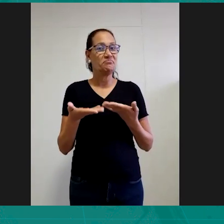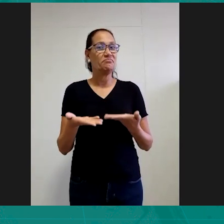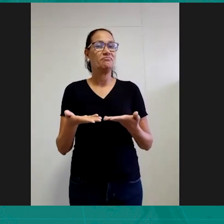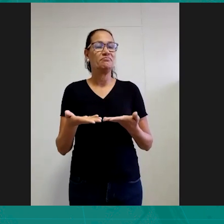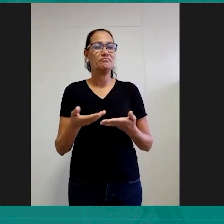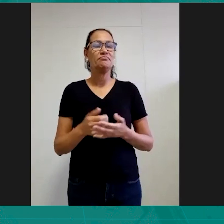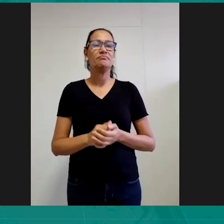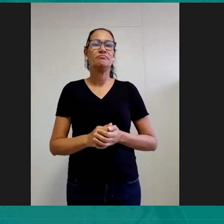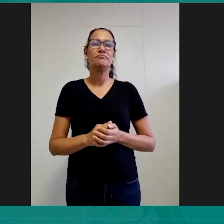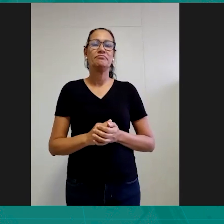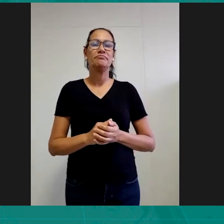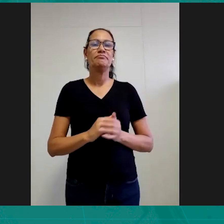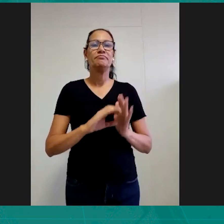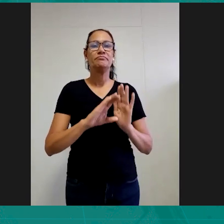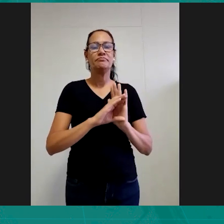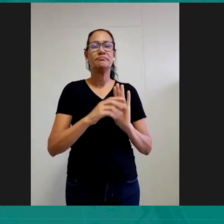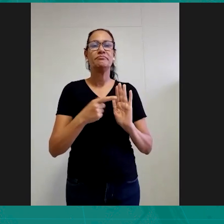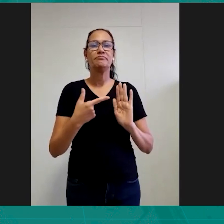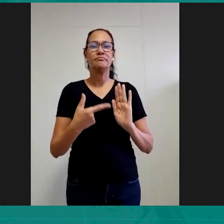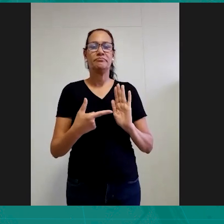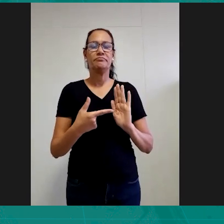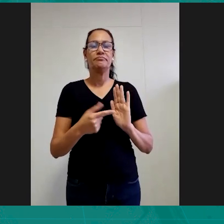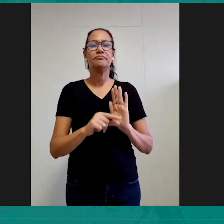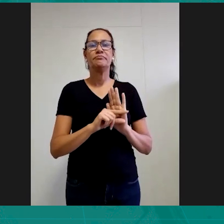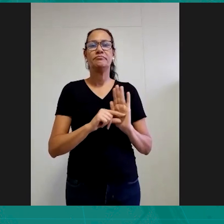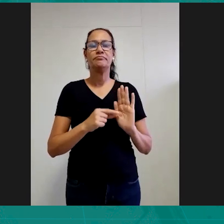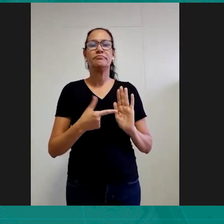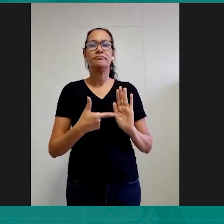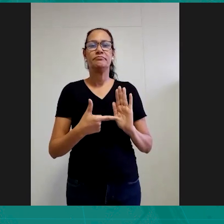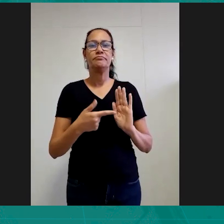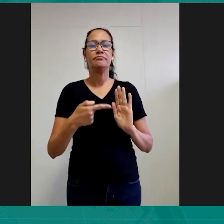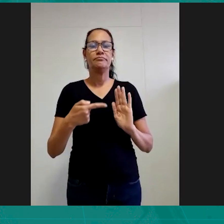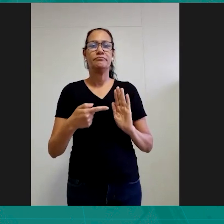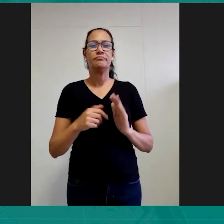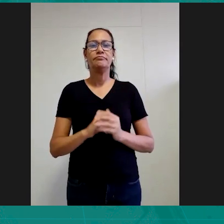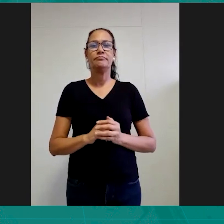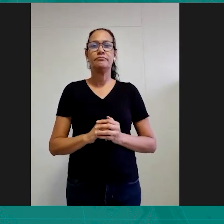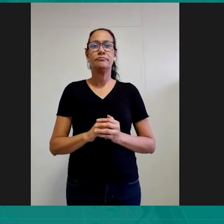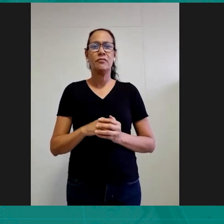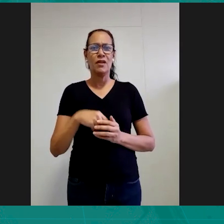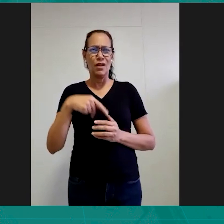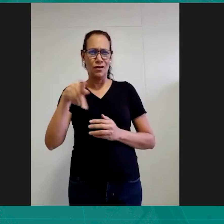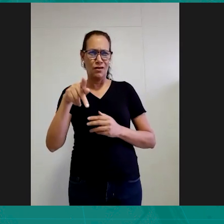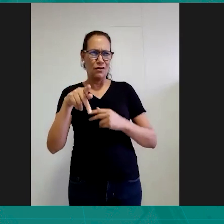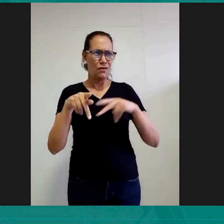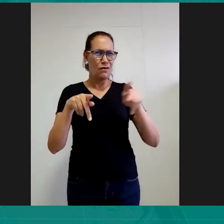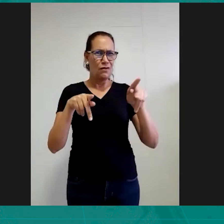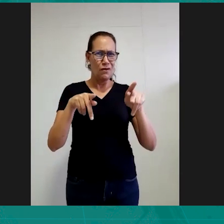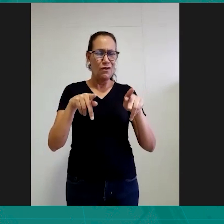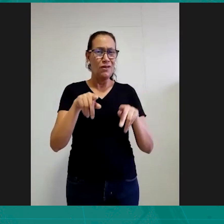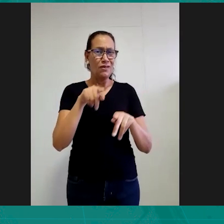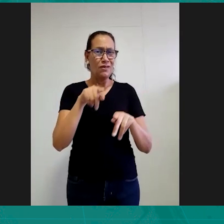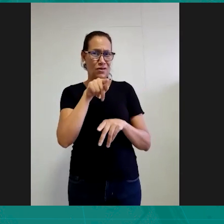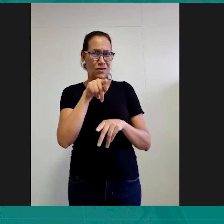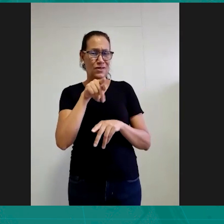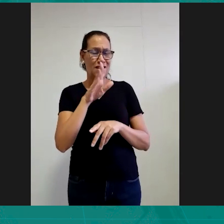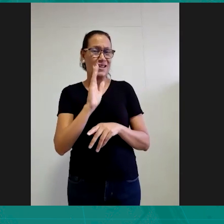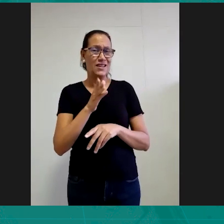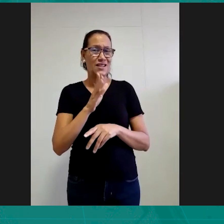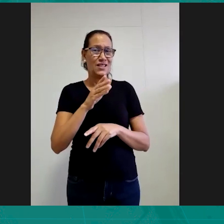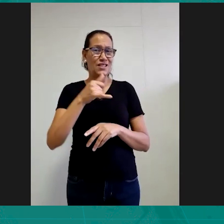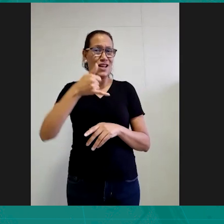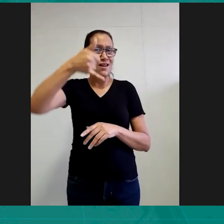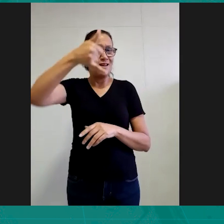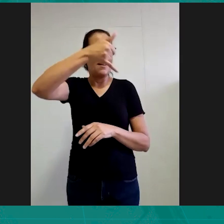Capítulo 2, versículo 27. Quanto a vós outros, a unção que dele recebestes permanece